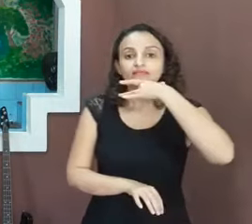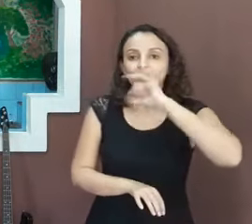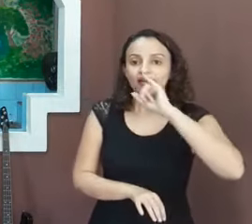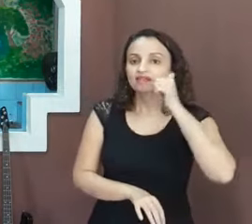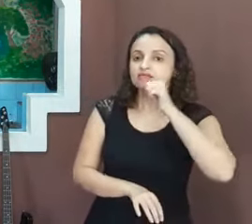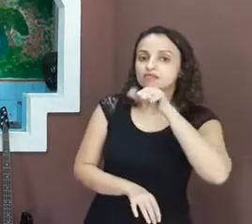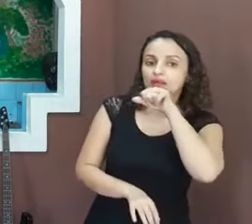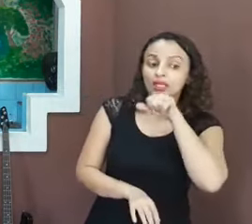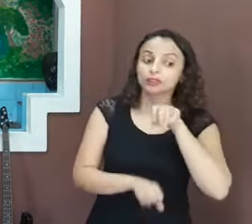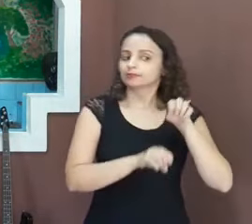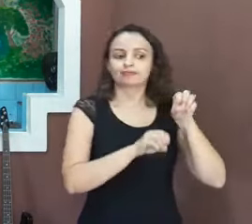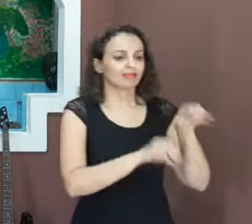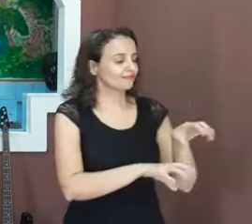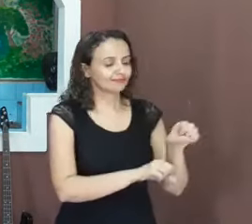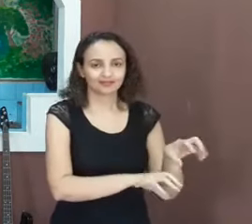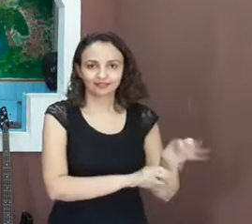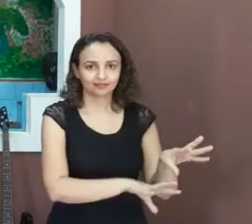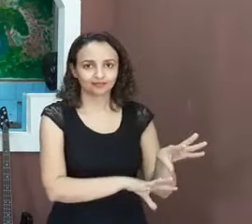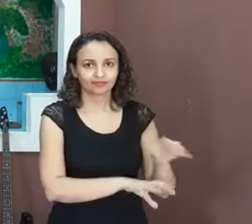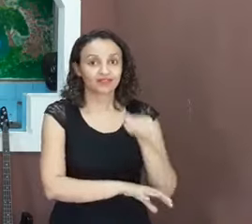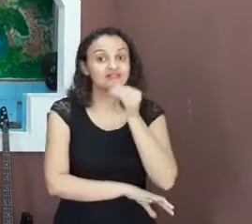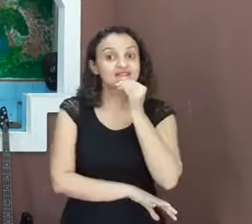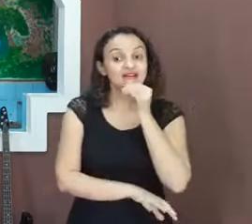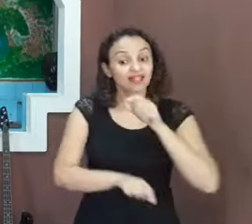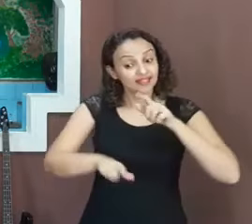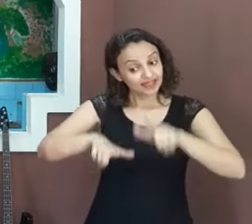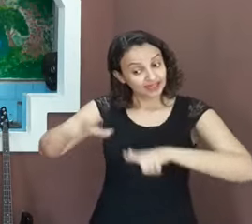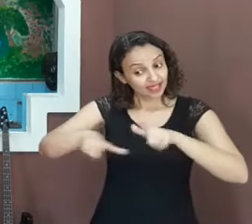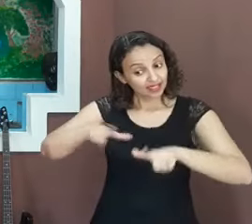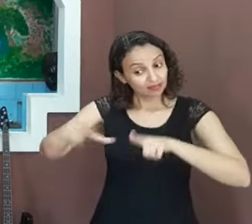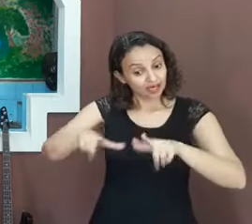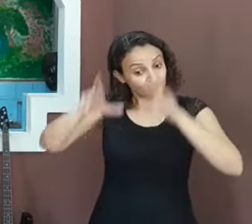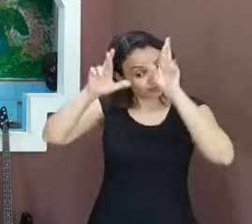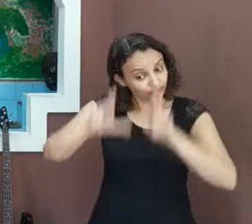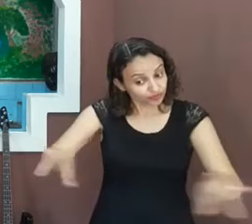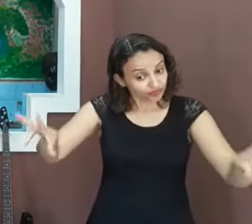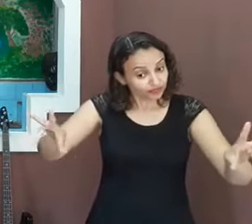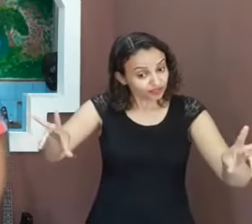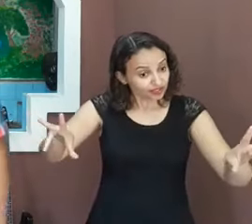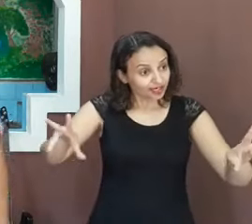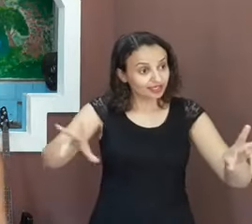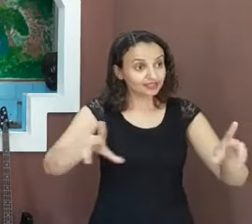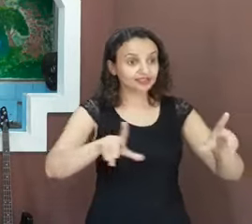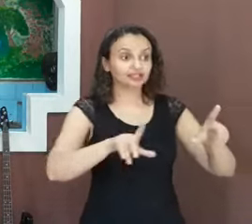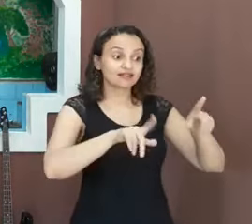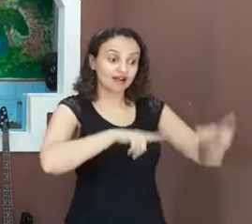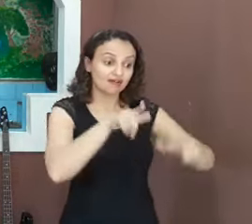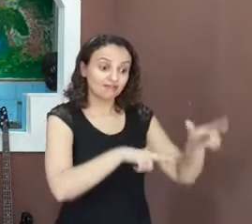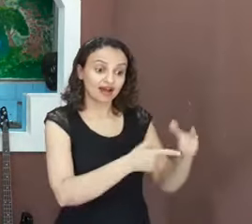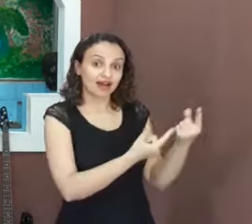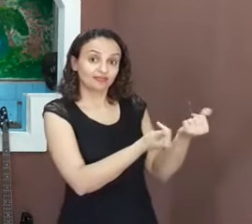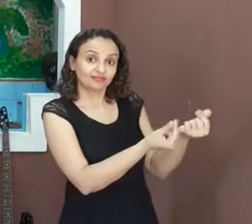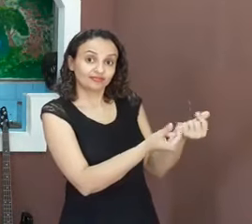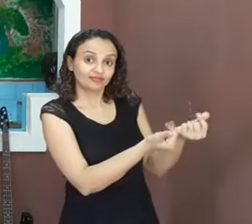trabalho com emprego, meus irmãos. Não confunda trabalho com emprego. Um jovem falou para mim: eu quero ir